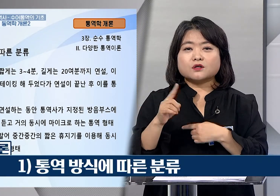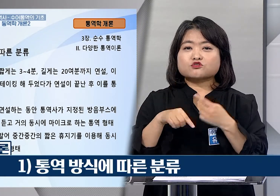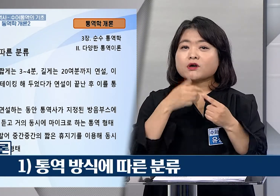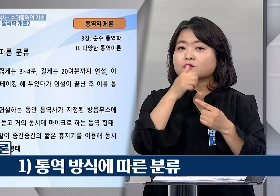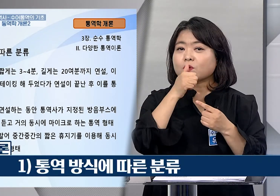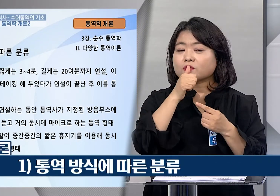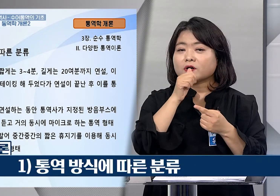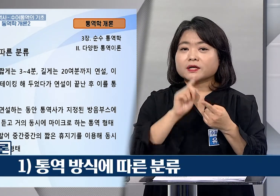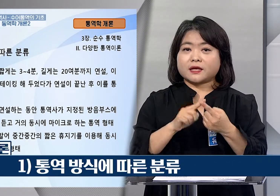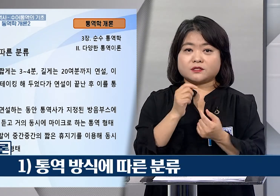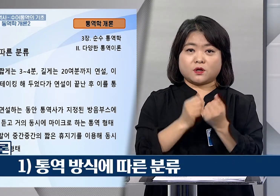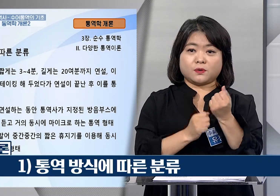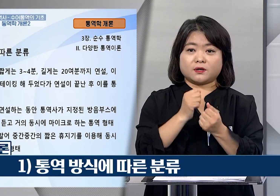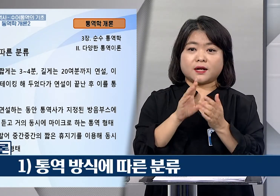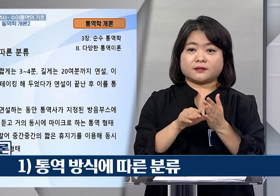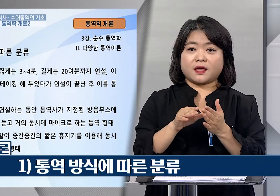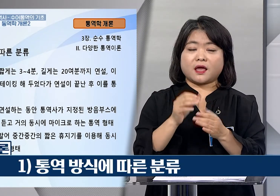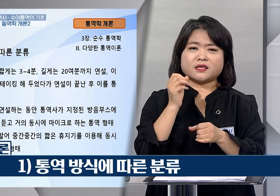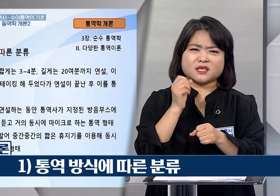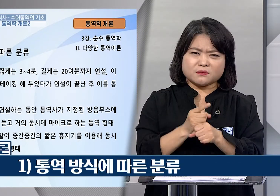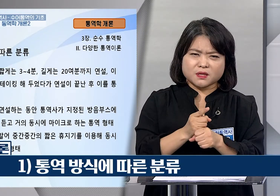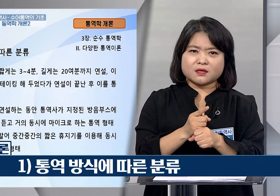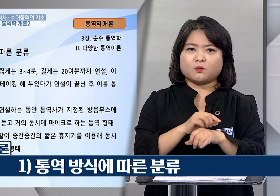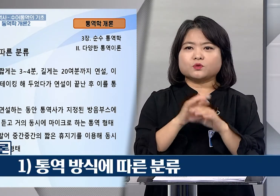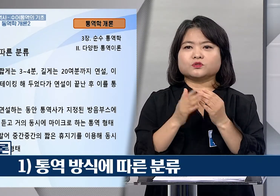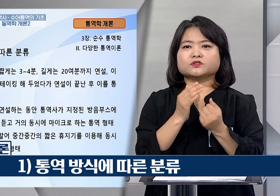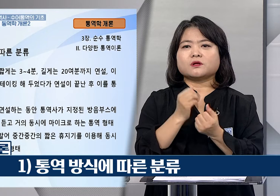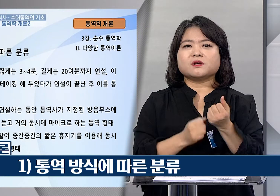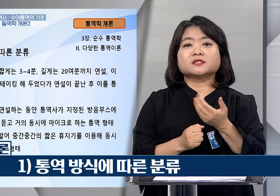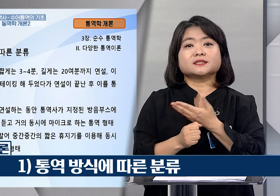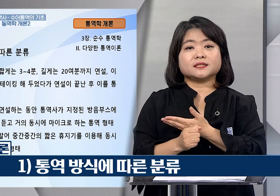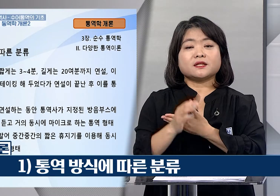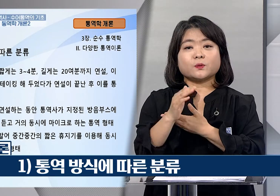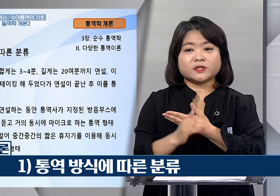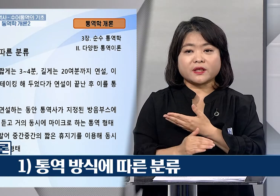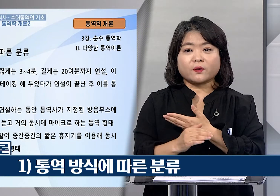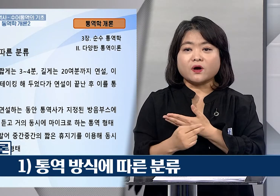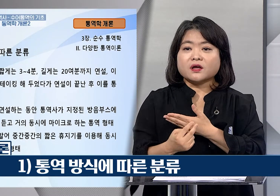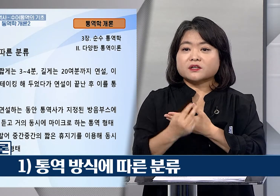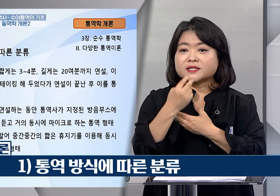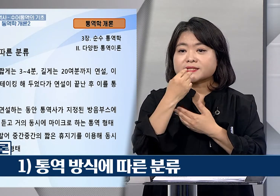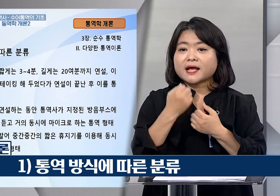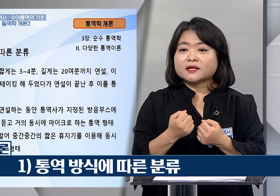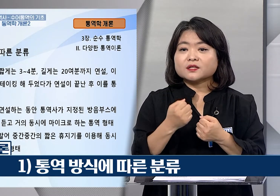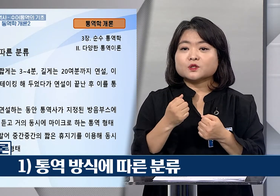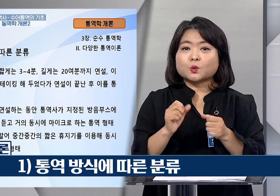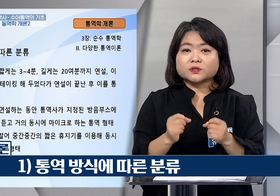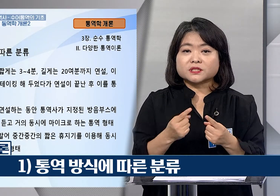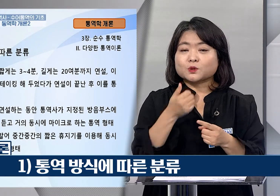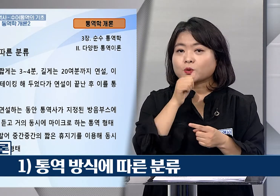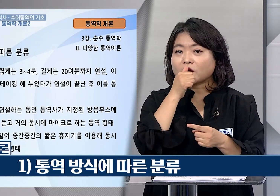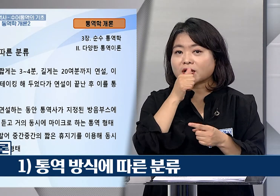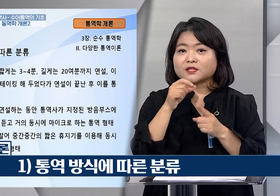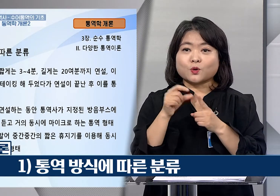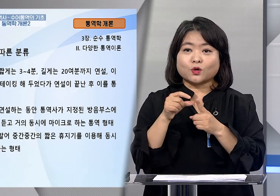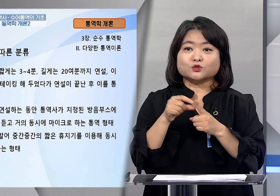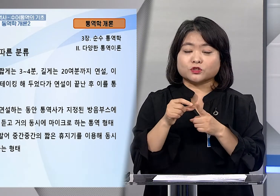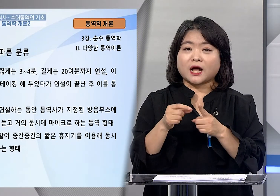수화통역에 대한 설명을 할 때 이미 모두 설명을 드린 내용인데요. 여기 생동시 통역이라는 용어는 우리가